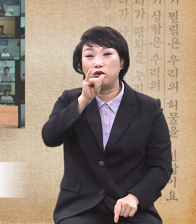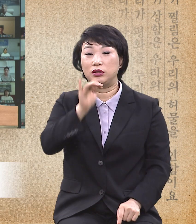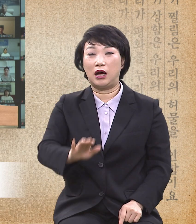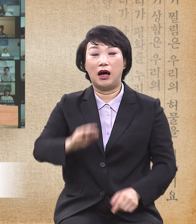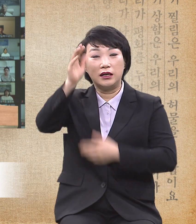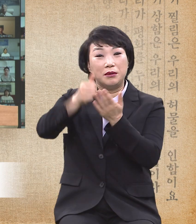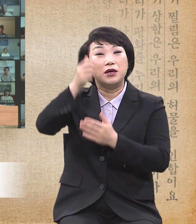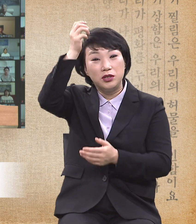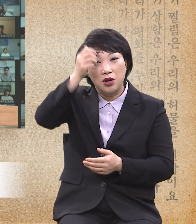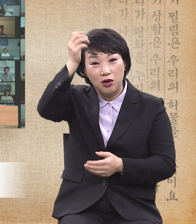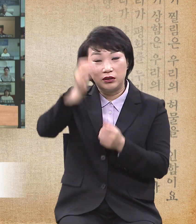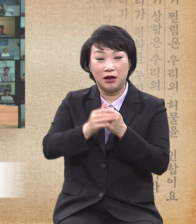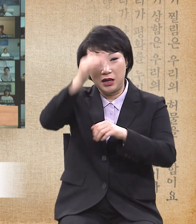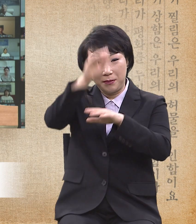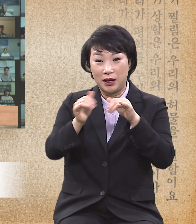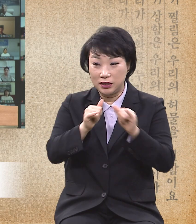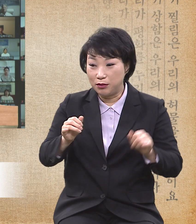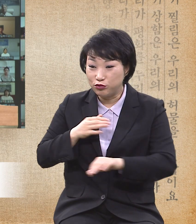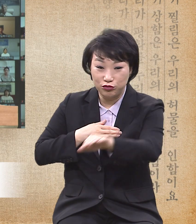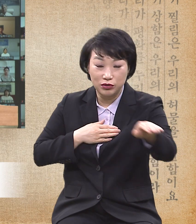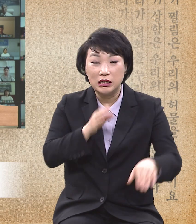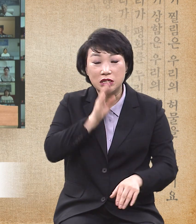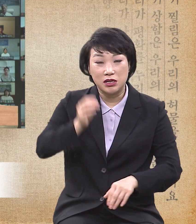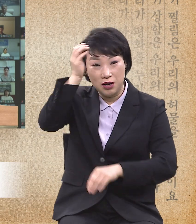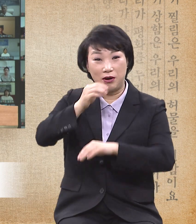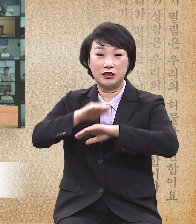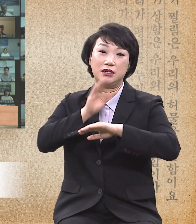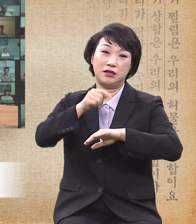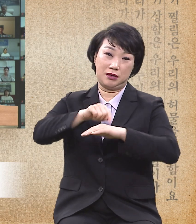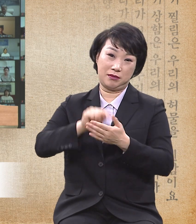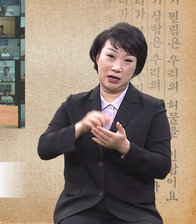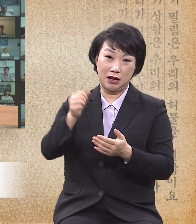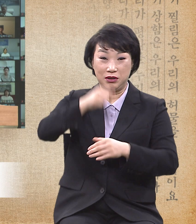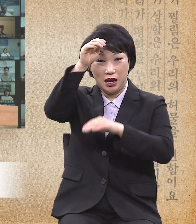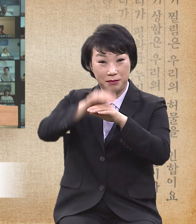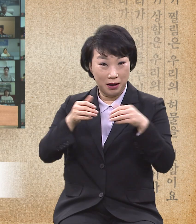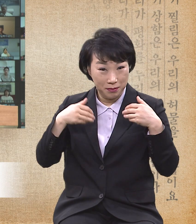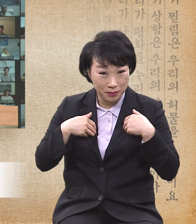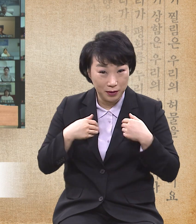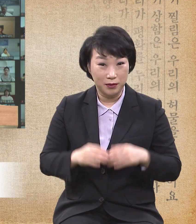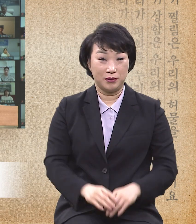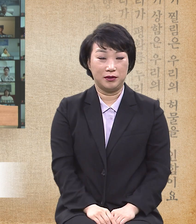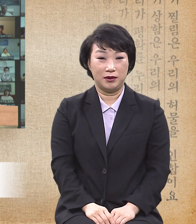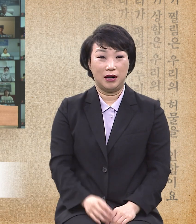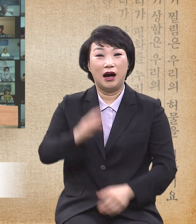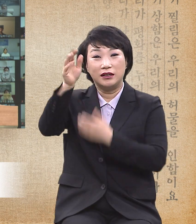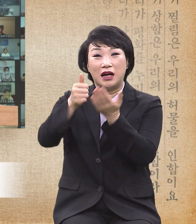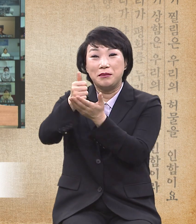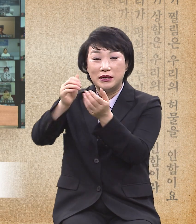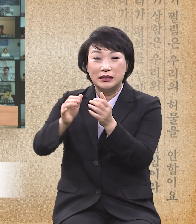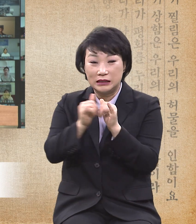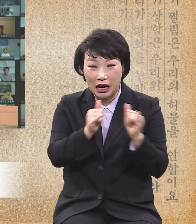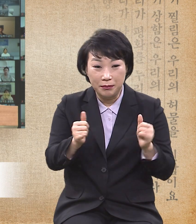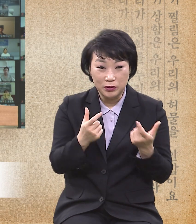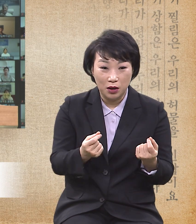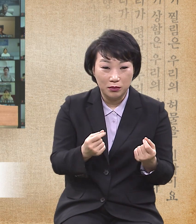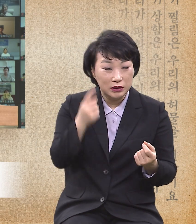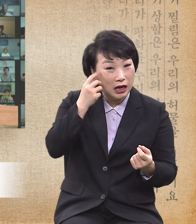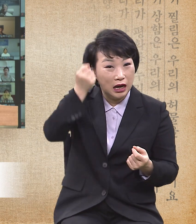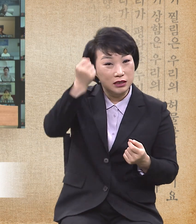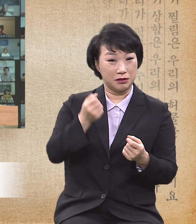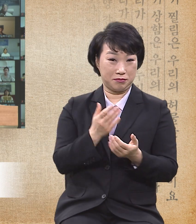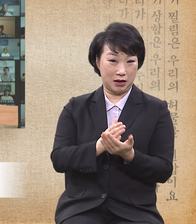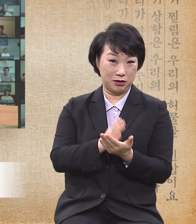하나님은 영이시니 예배하는 자가 신령과 진정으로 예배할지니라. 하나님을 사람처럼 대우하지 말라